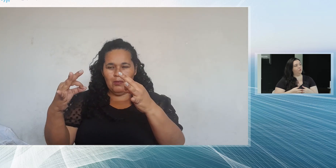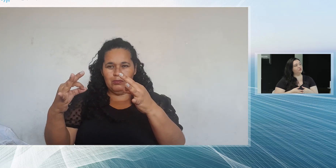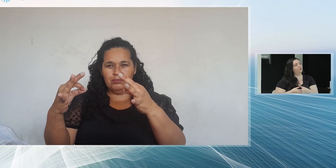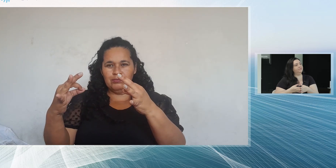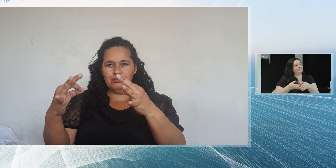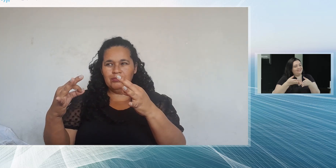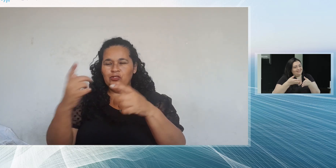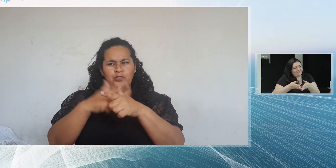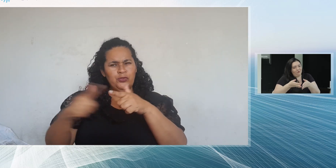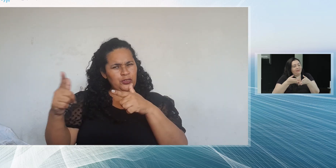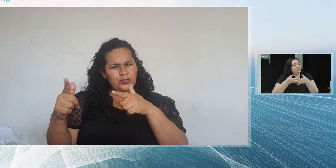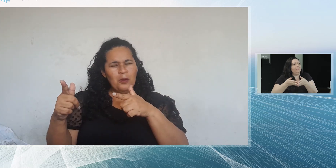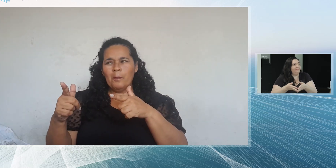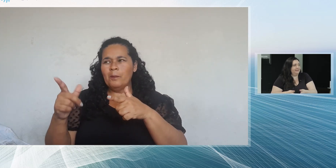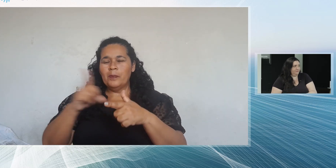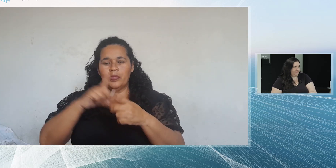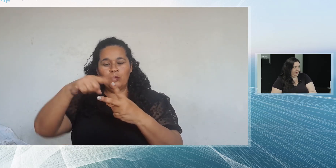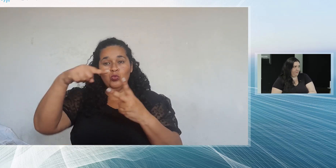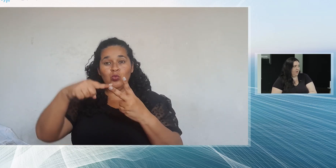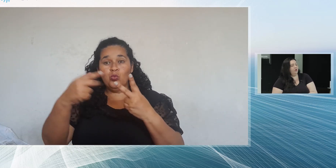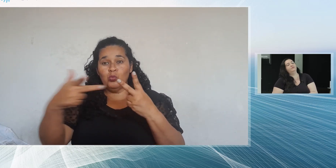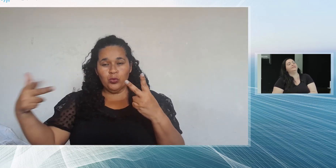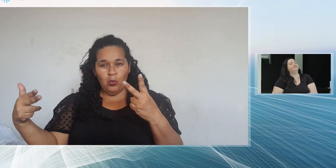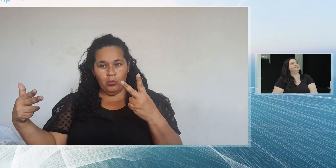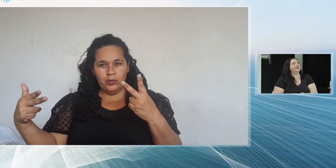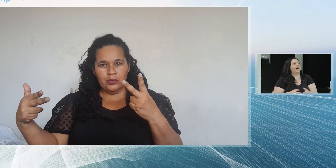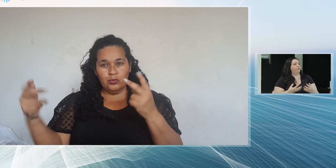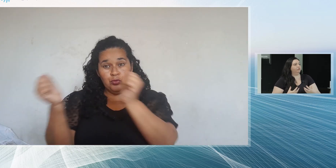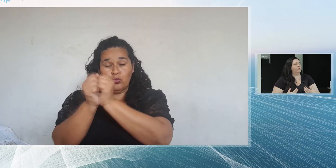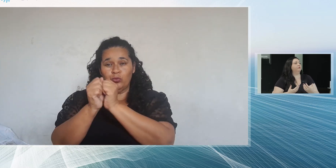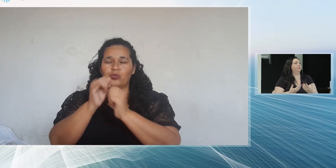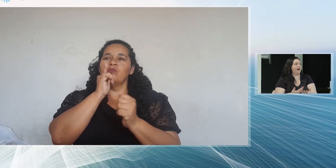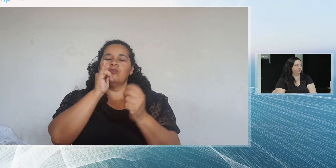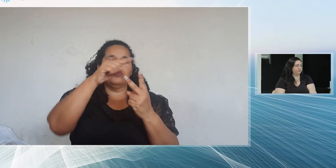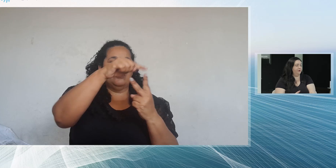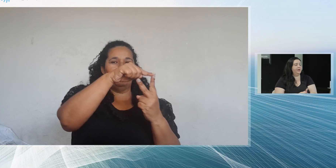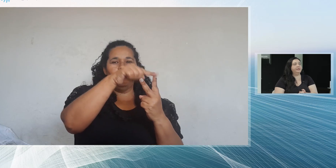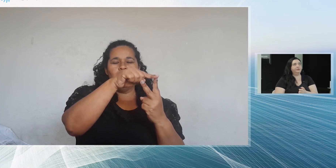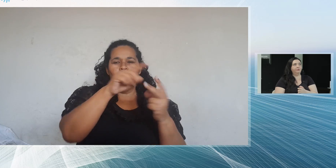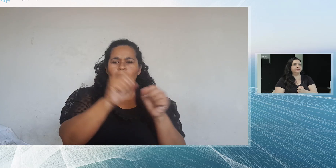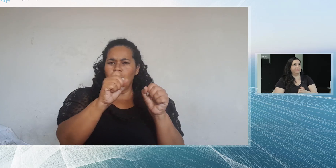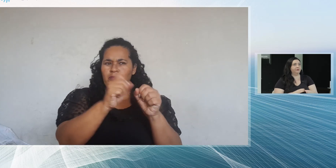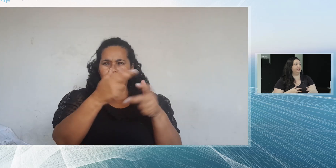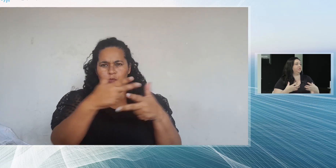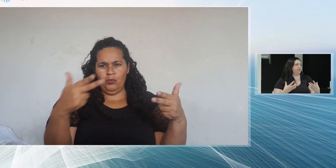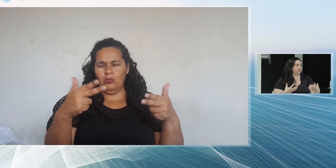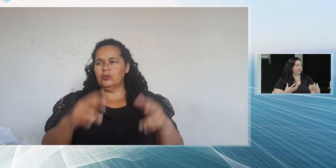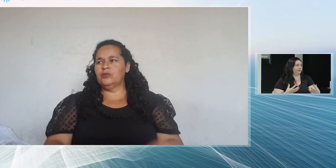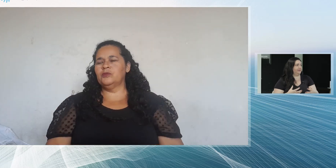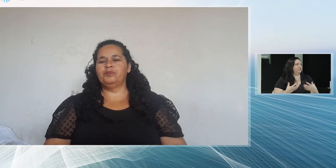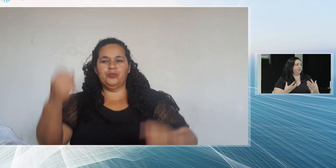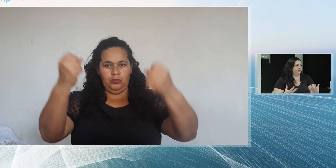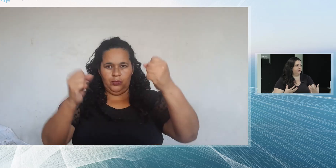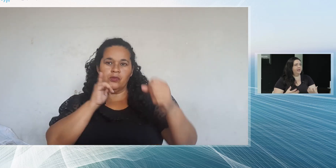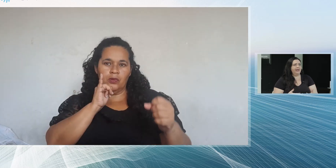faz duas coisas literalmente ao mesmo tempo. Você vai fazer algo no automático. Então, por exemplo, quem